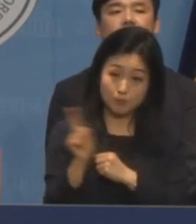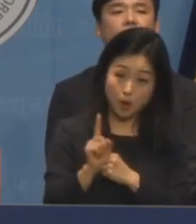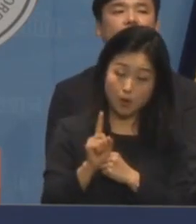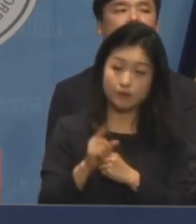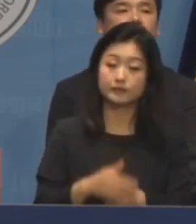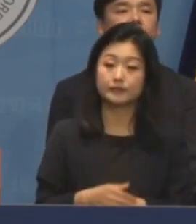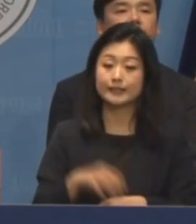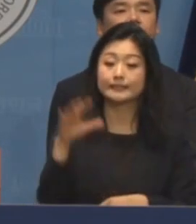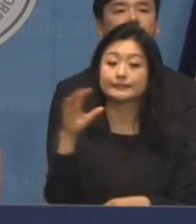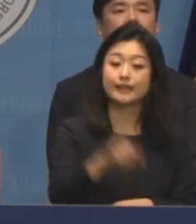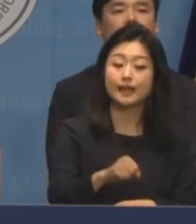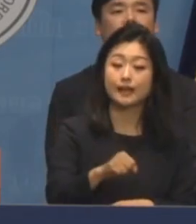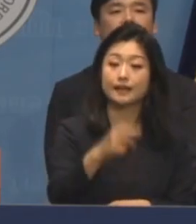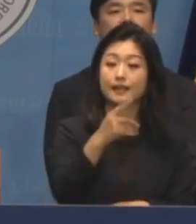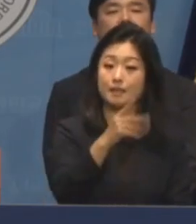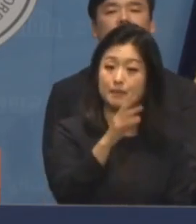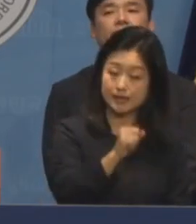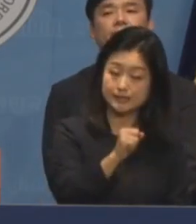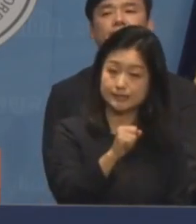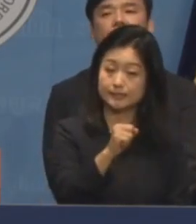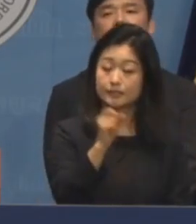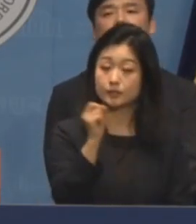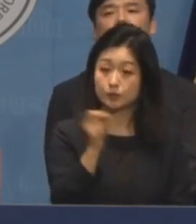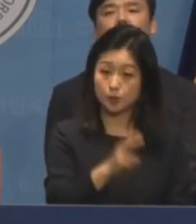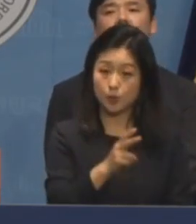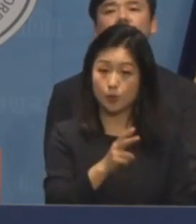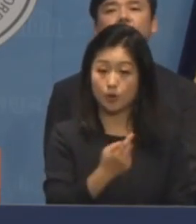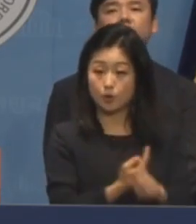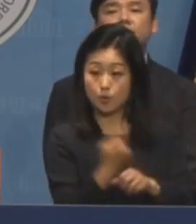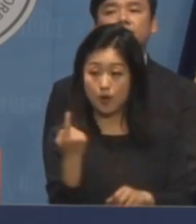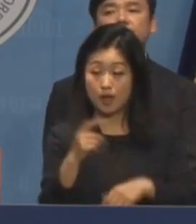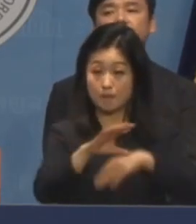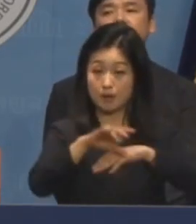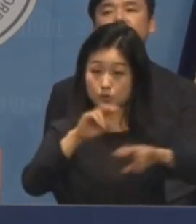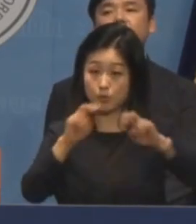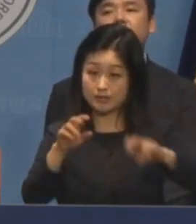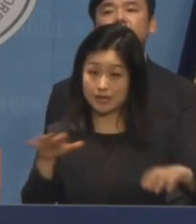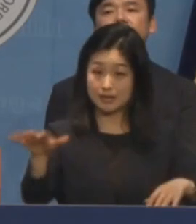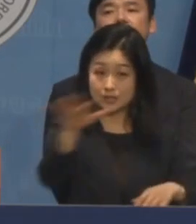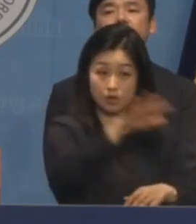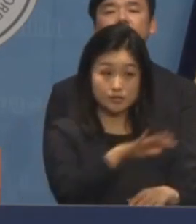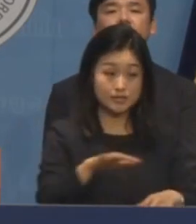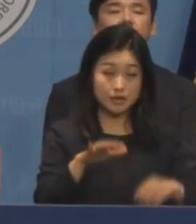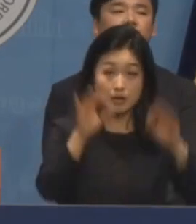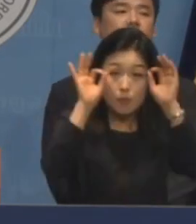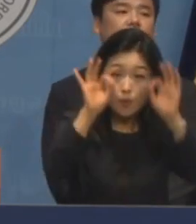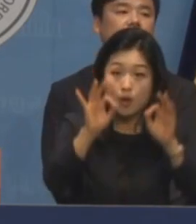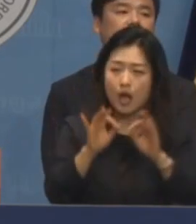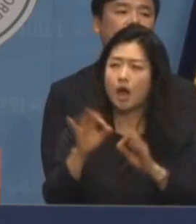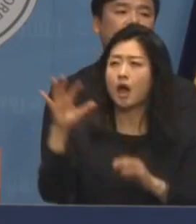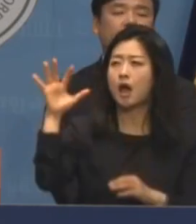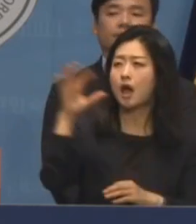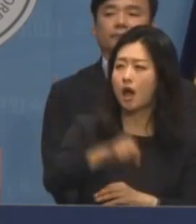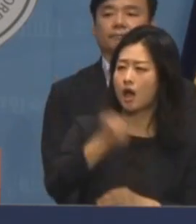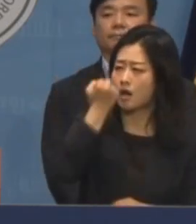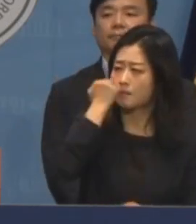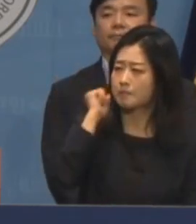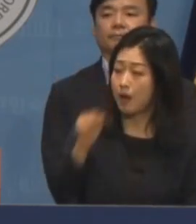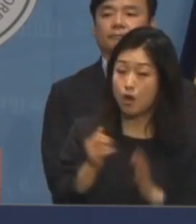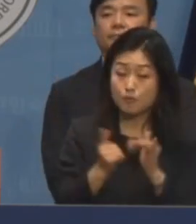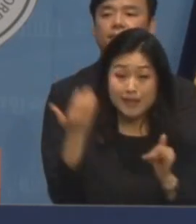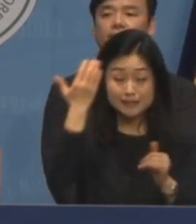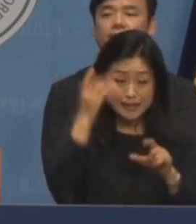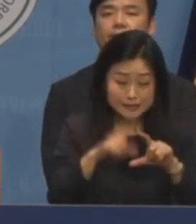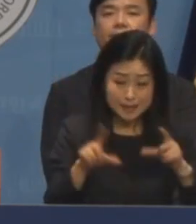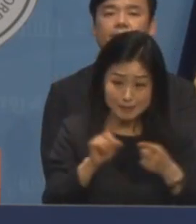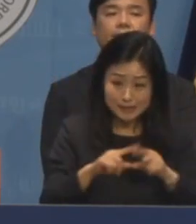그들이 장악한 KBS, 다른 방송사들의 현재 모습을 통해 우리 국민 모두가 알 수 있습니다. 얼마나 국민의